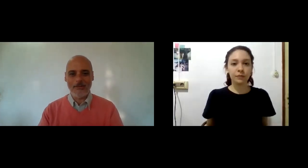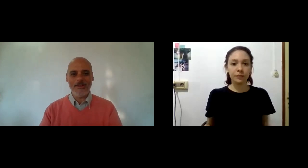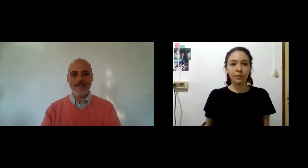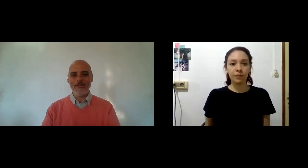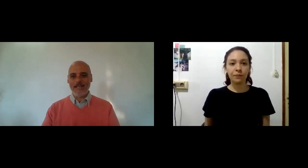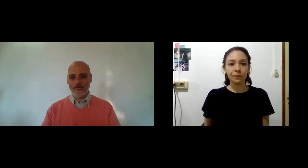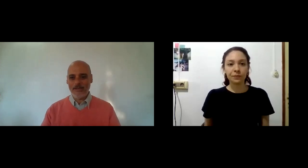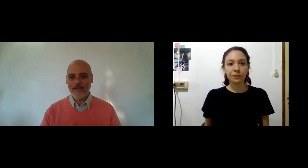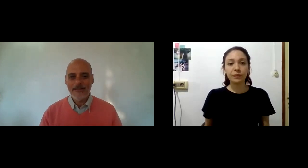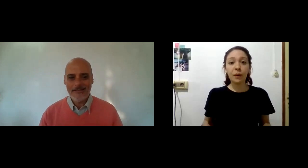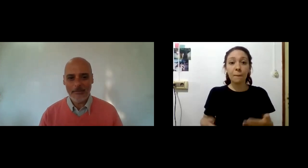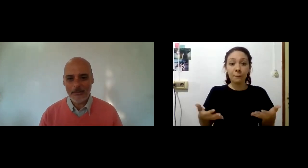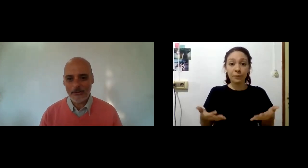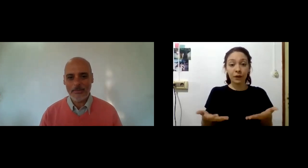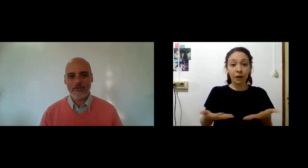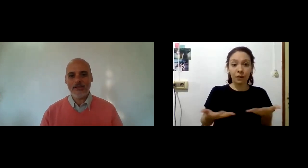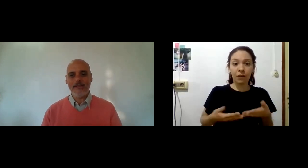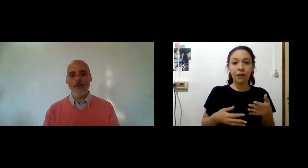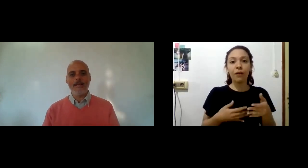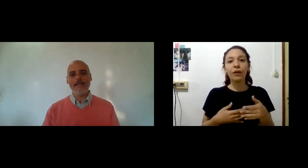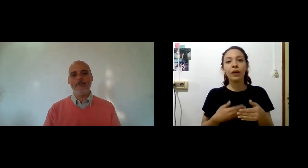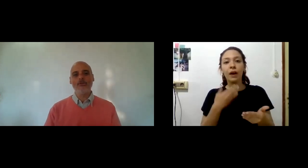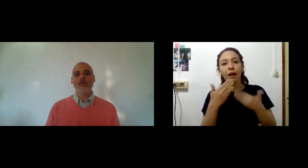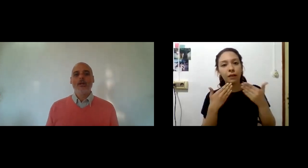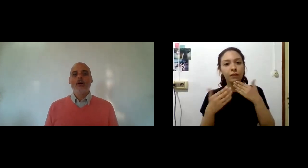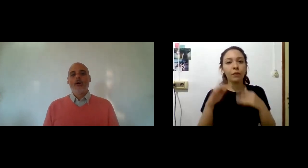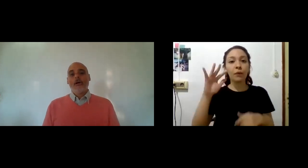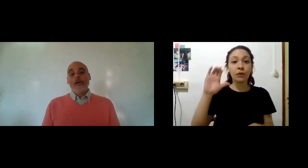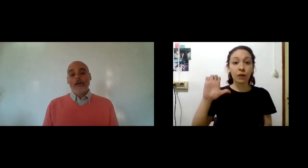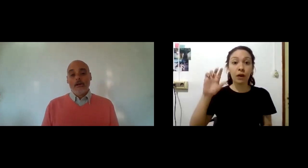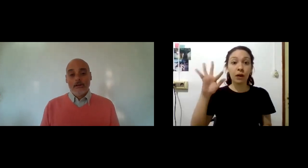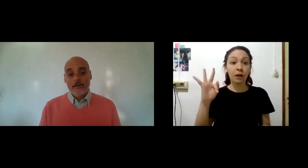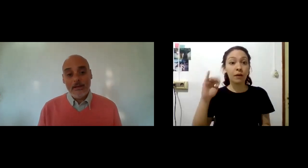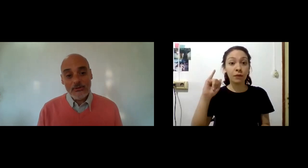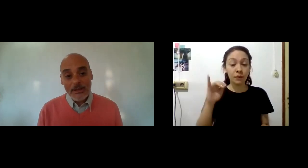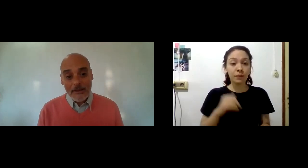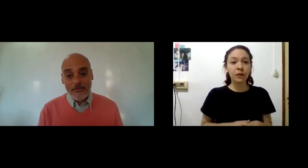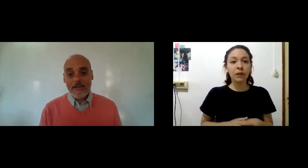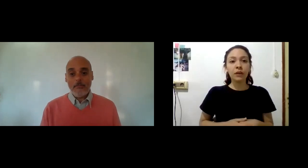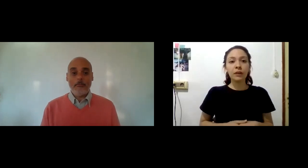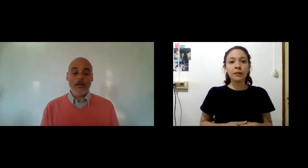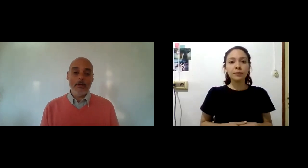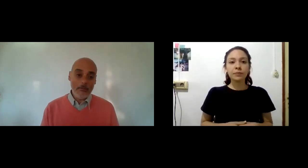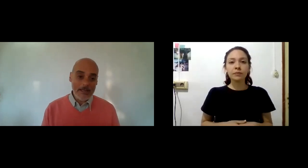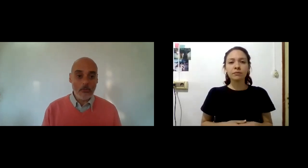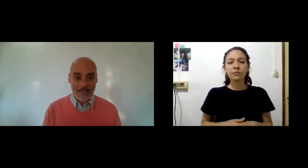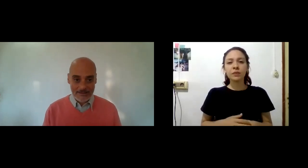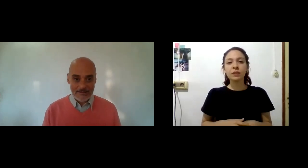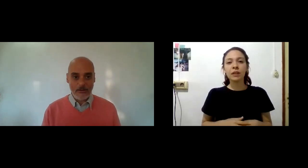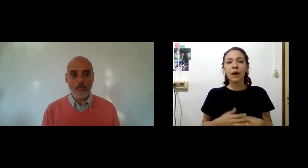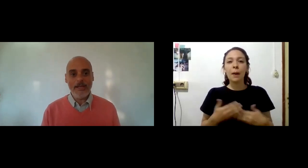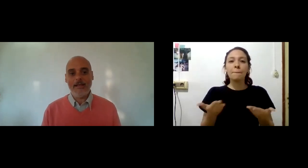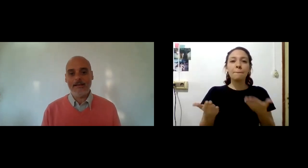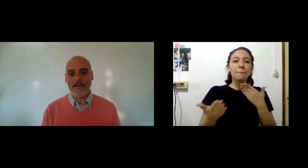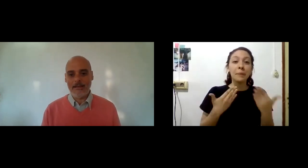Bien, entonces estamos hablando del EFI, de Manual de Comprensión, y ahora tenemos, que no es un EFI, pero es como casi